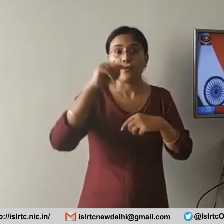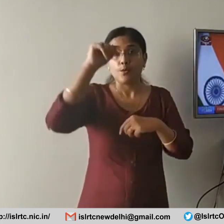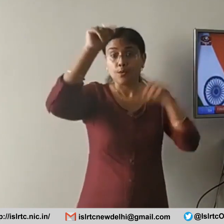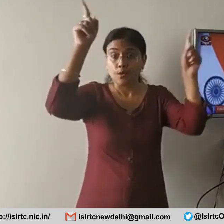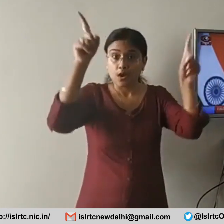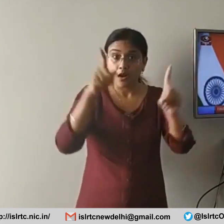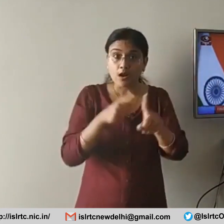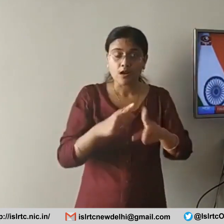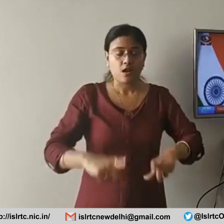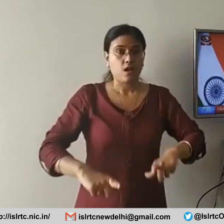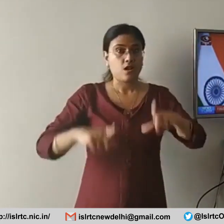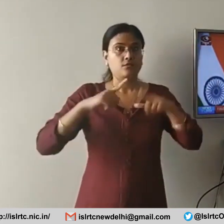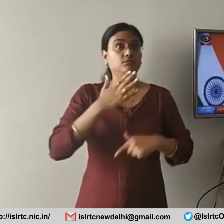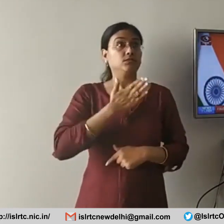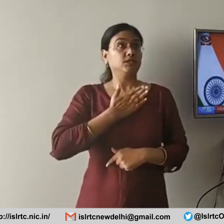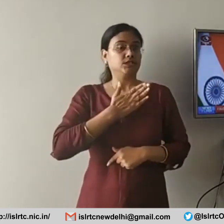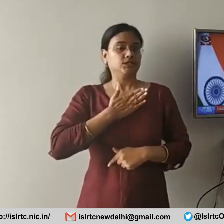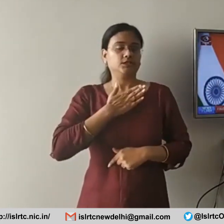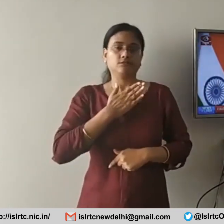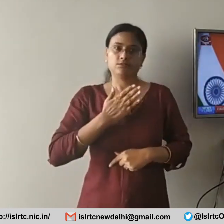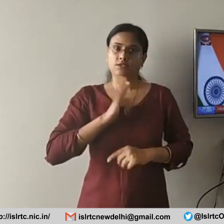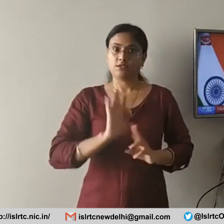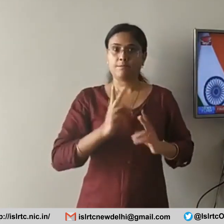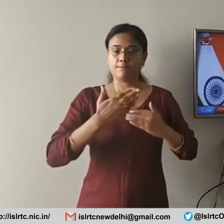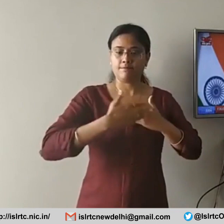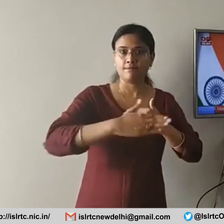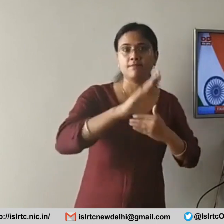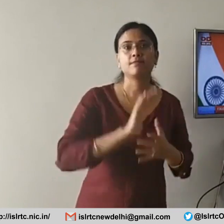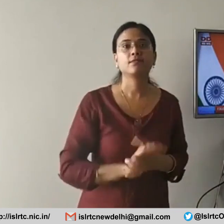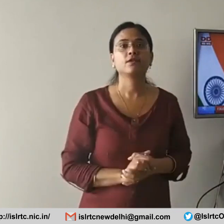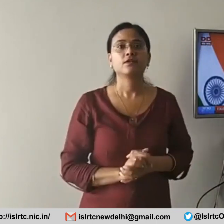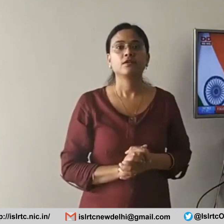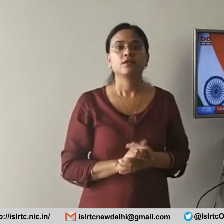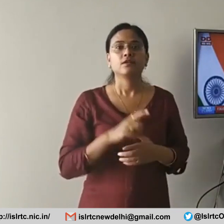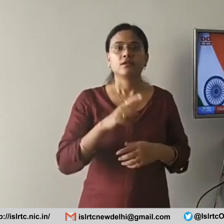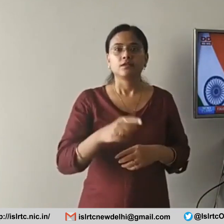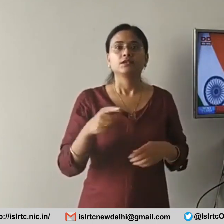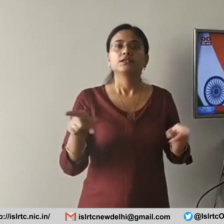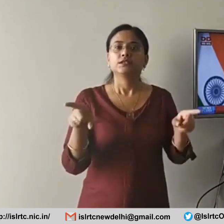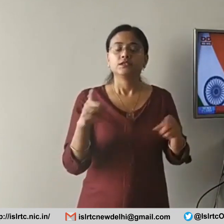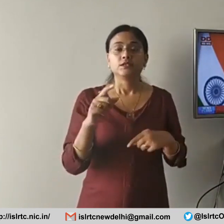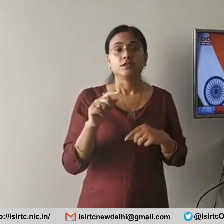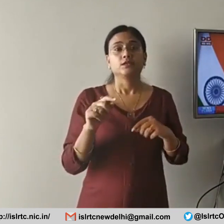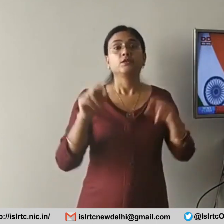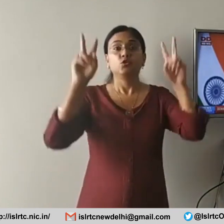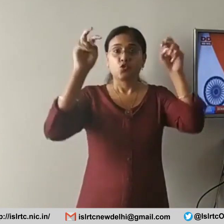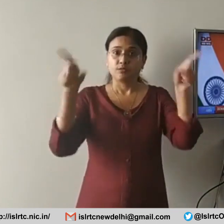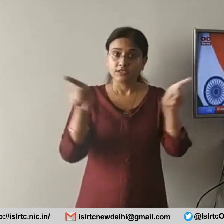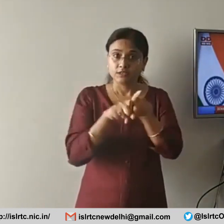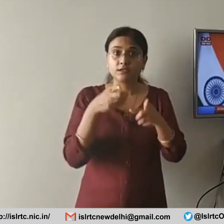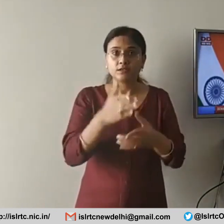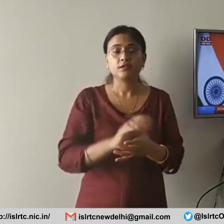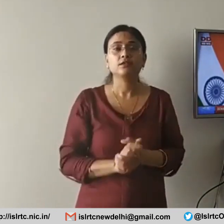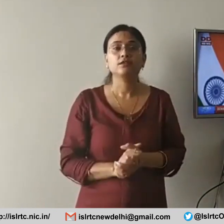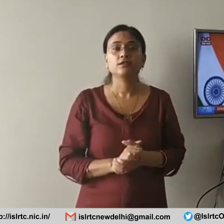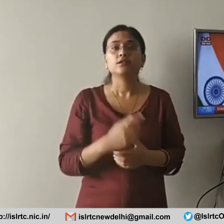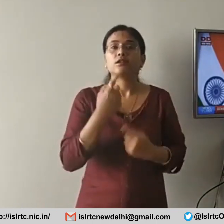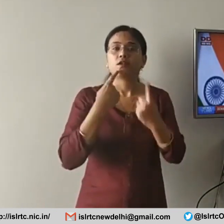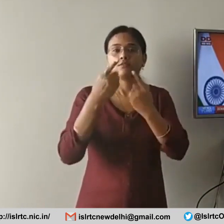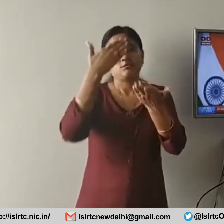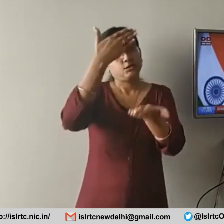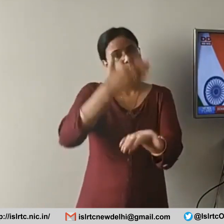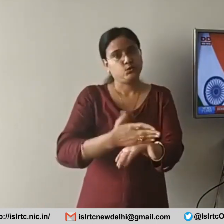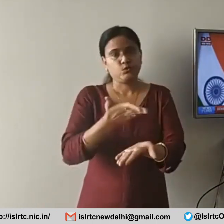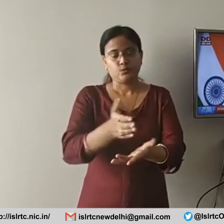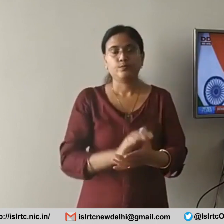राष्ट्र को जीवंत और जागरूक बनाए रखेंगे। इसी कामना के साथ मैं अपनी बात समाप्त